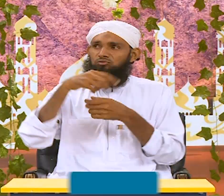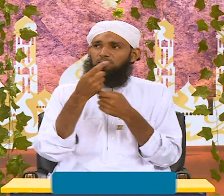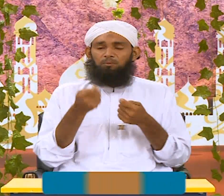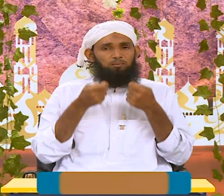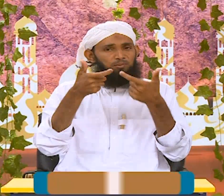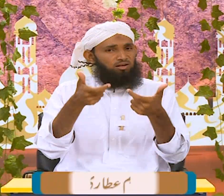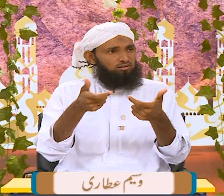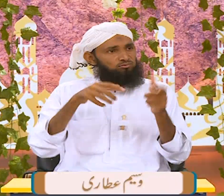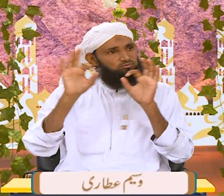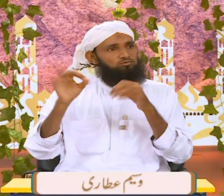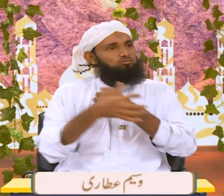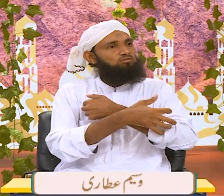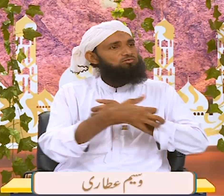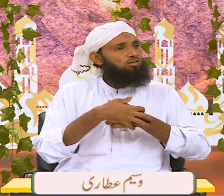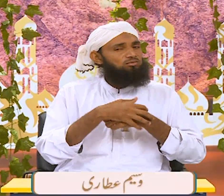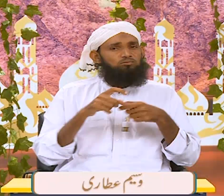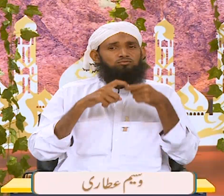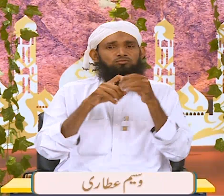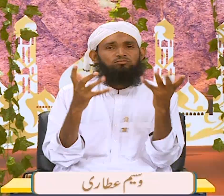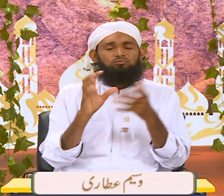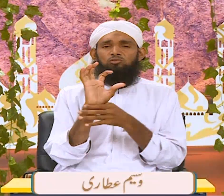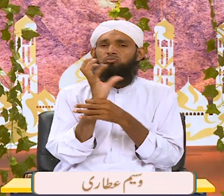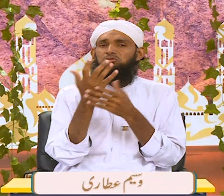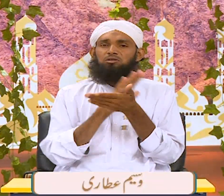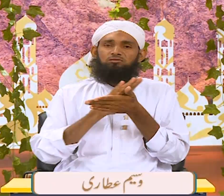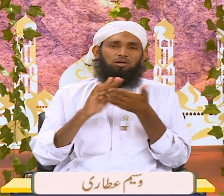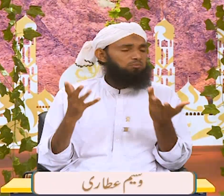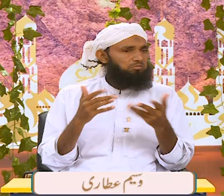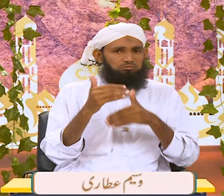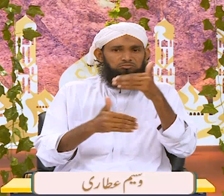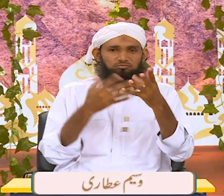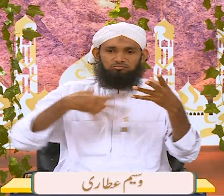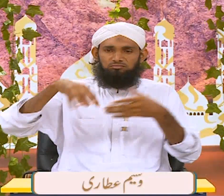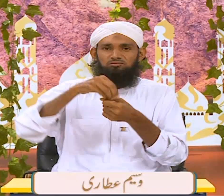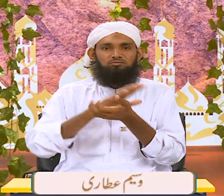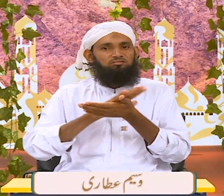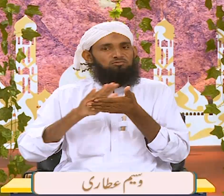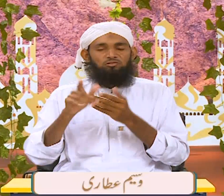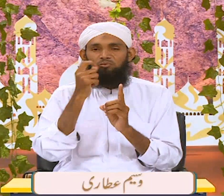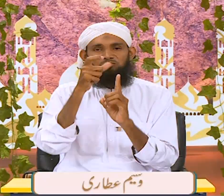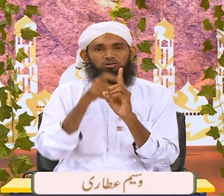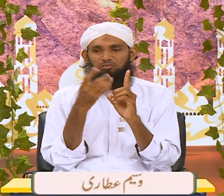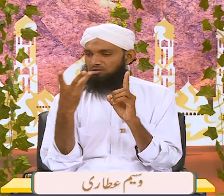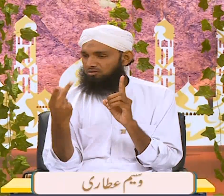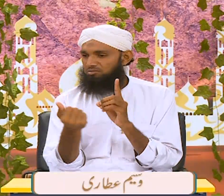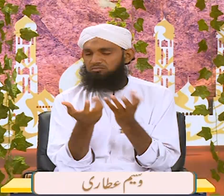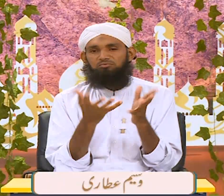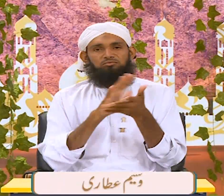پوچھا گیا وہ کیسے؟ فرمایا اس لیے کہ دنیا فانی ہے، ایک روز سب فنا ہو جائے گا اور وہ مالدار خالی ہاتھ قبر میں اتر جائے گا۔ دنیا